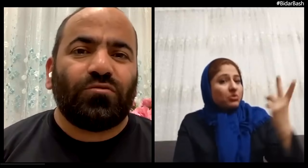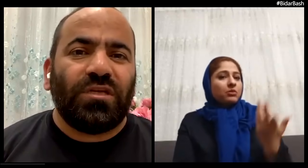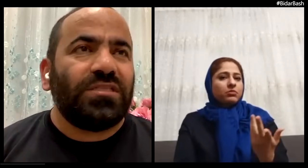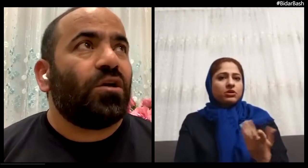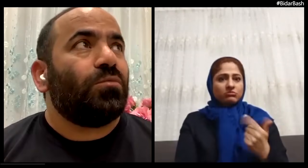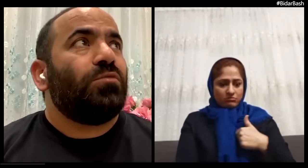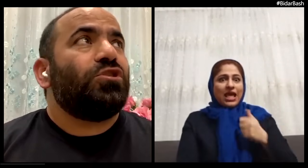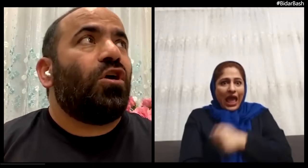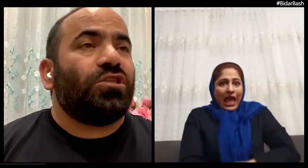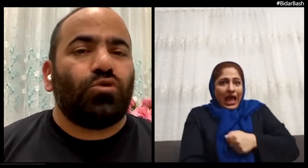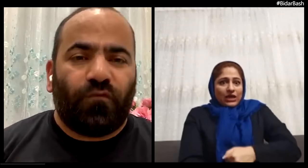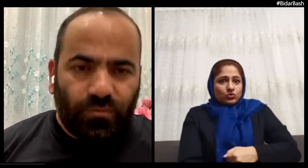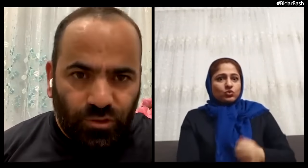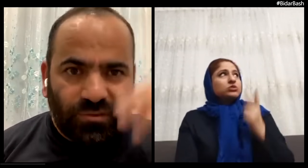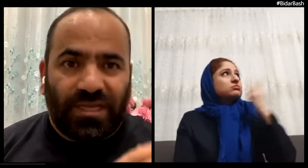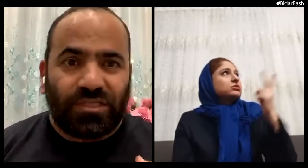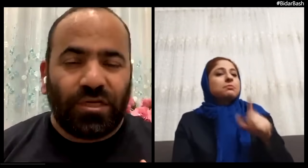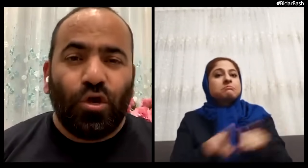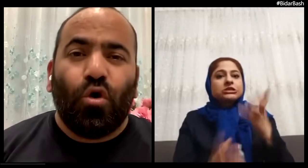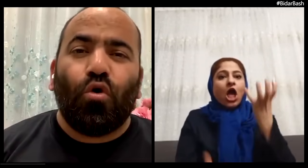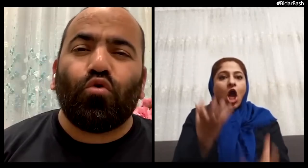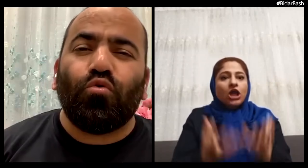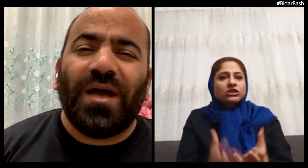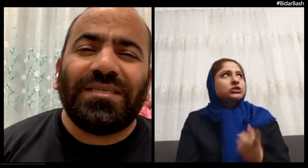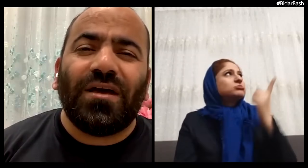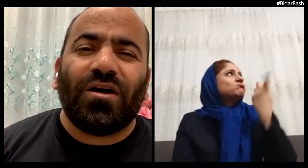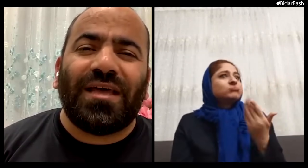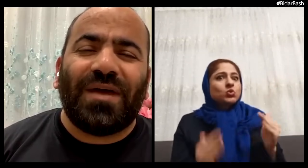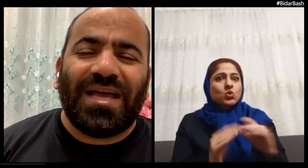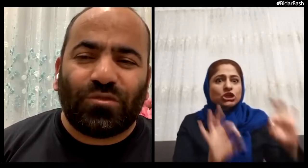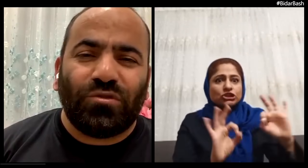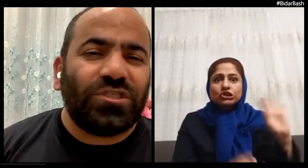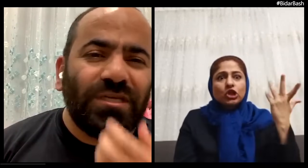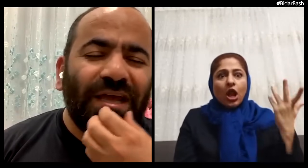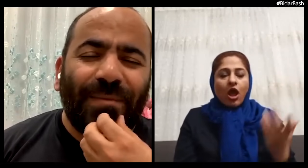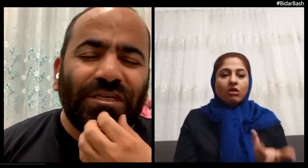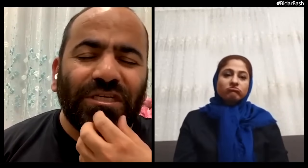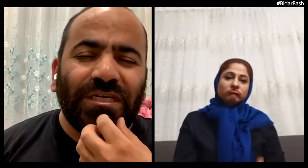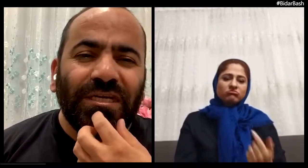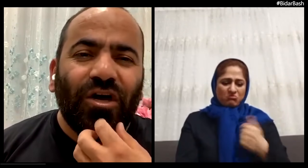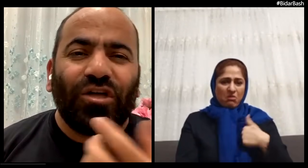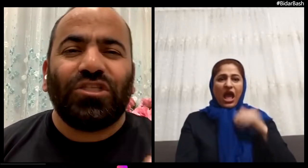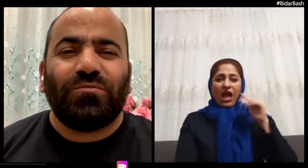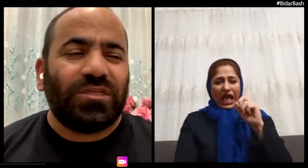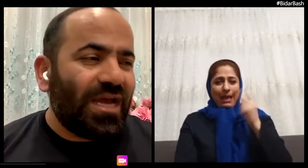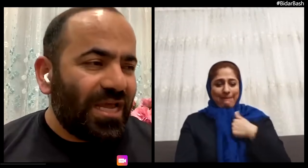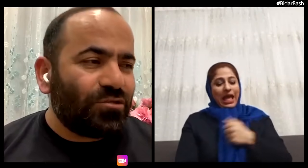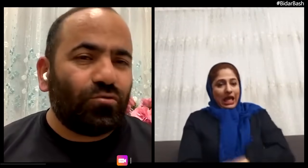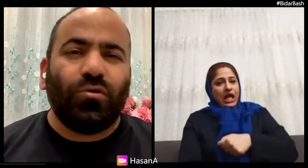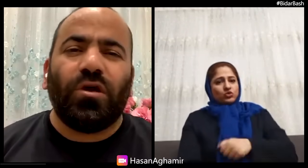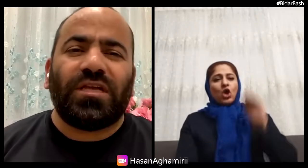چون حسوده این ساختمونه میشه آتیش، هوار میشه رو سرش. عقوبت آدم حسود چیه؟ همینی که آتیش